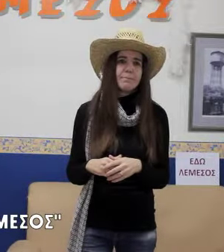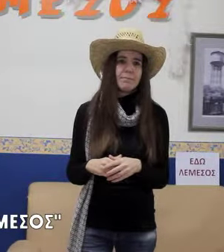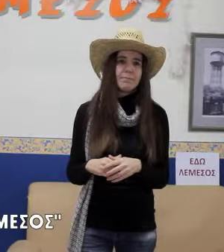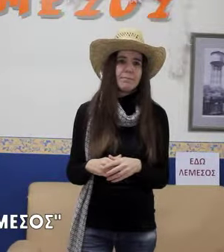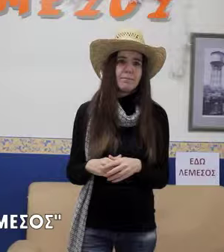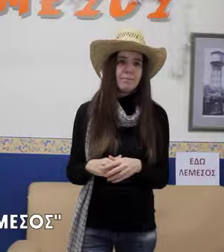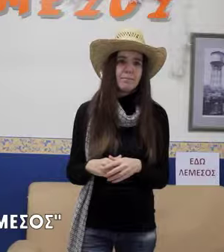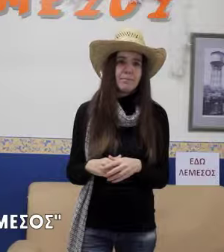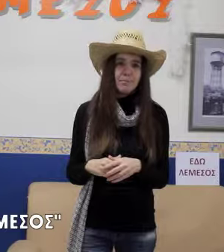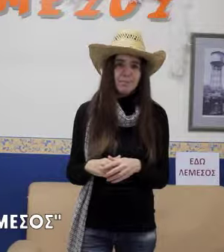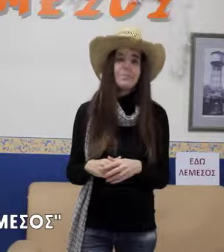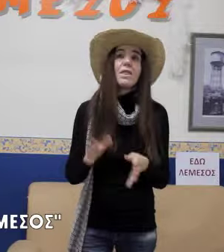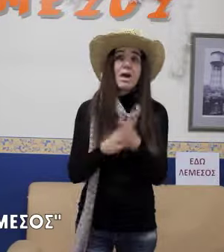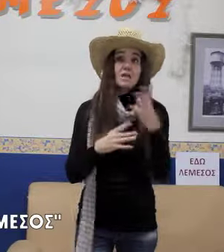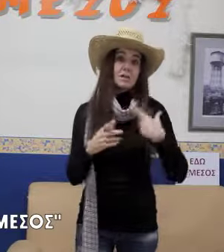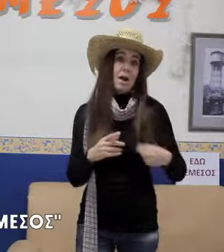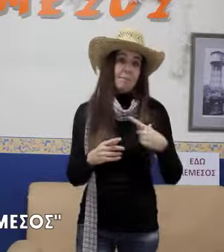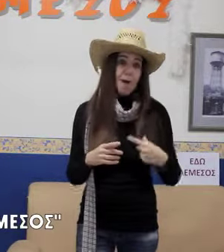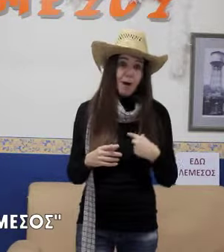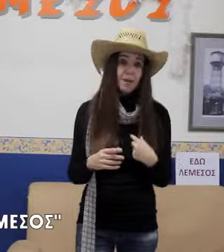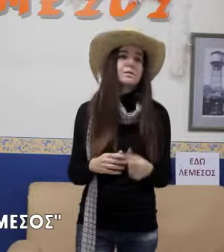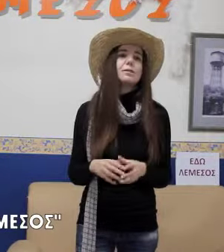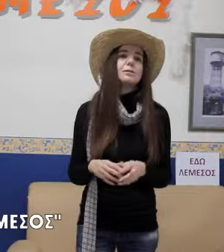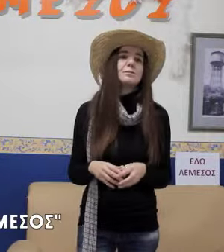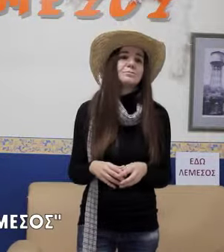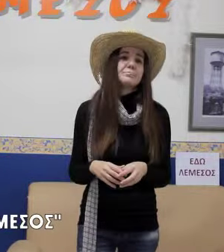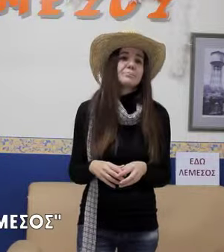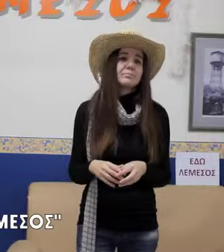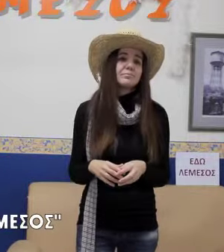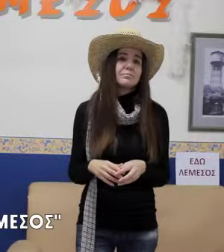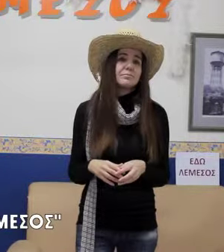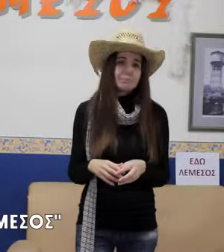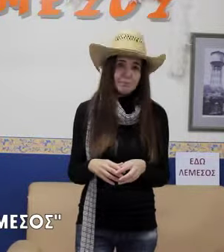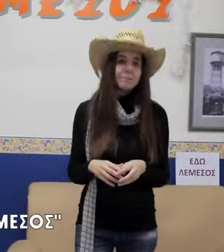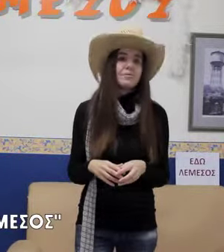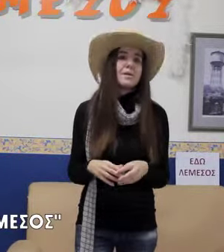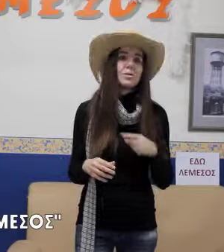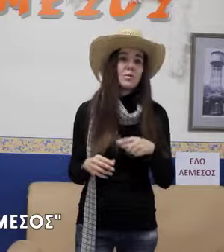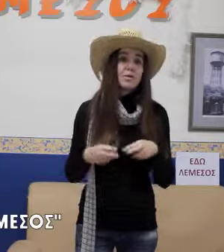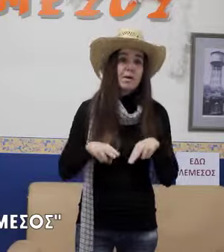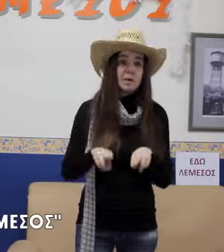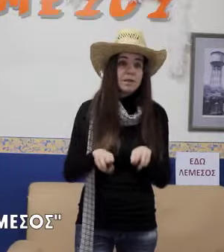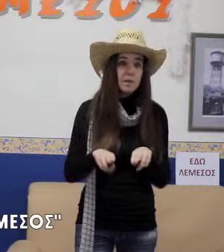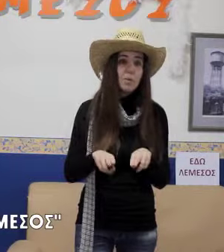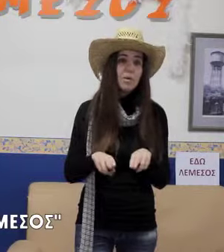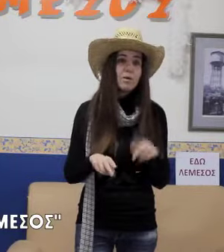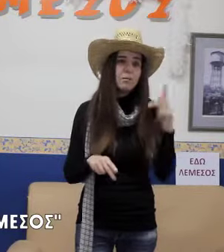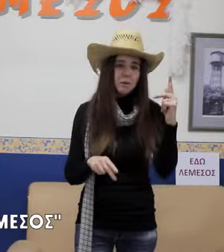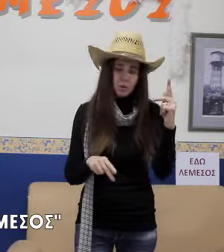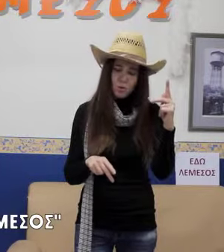με τα 14 μέλη ορχήστρας υπό τη διεύθυνση του Κωνσταντίνου Ζορπά